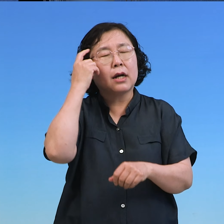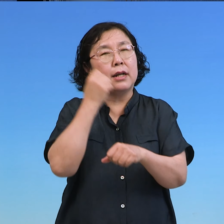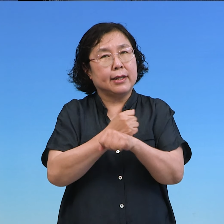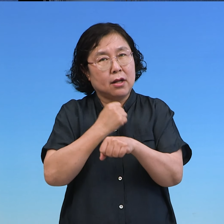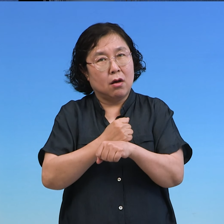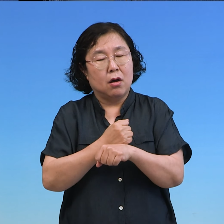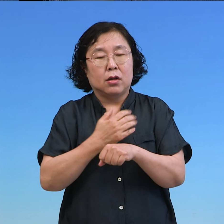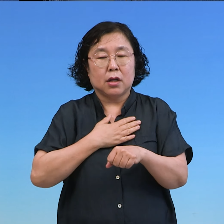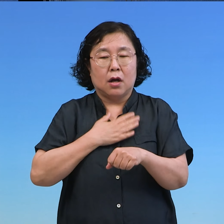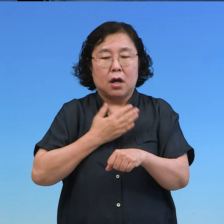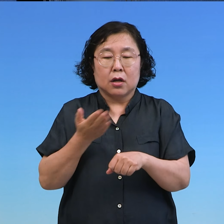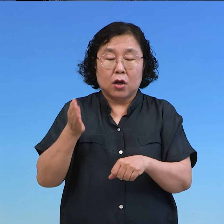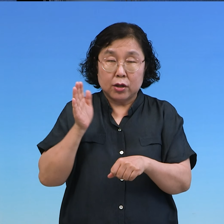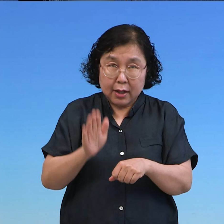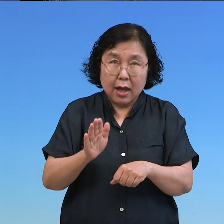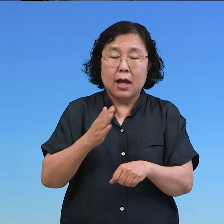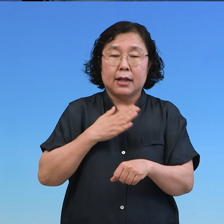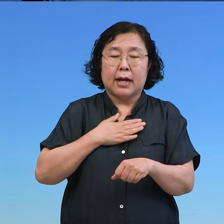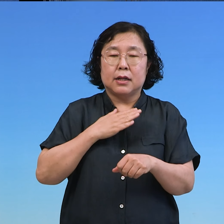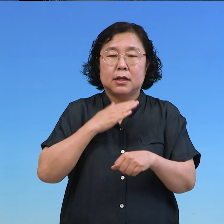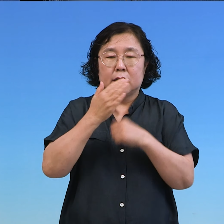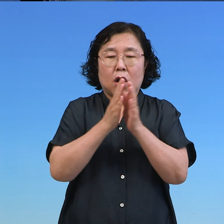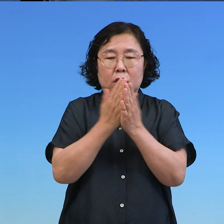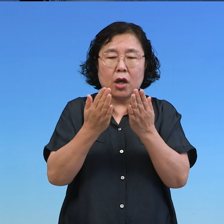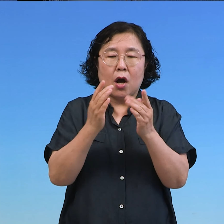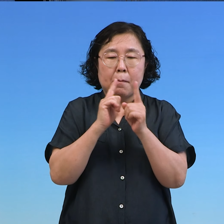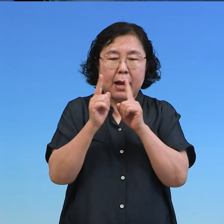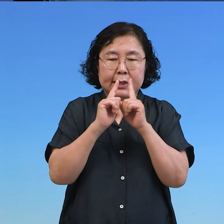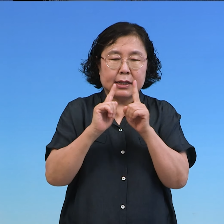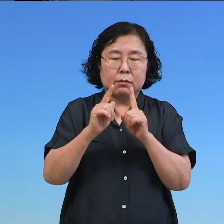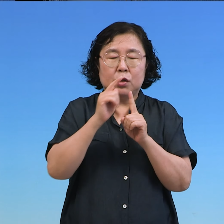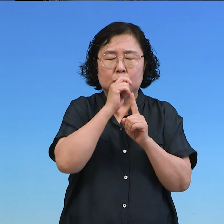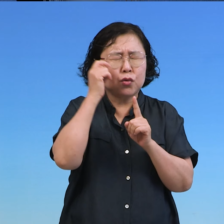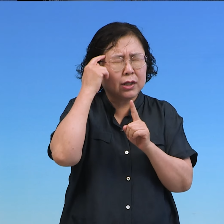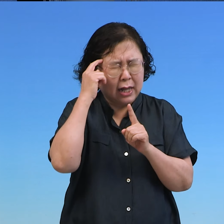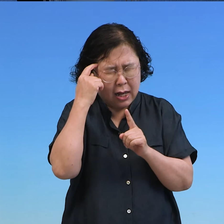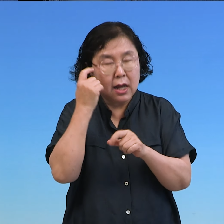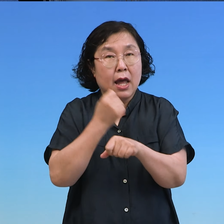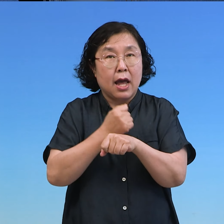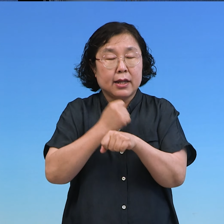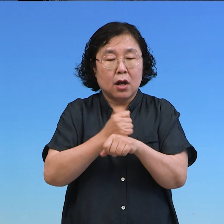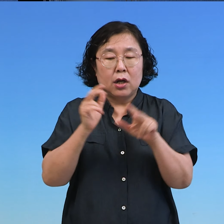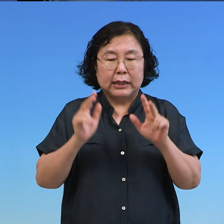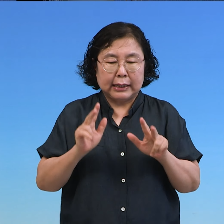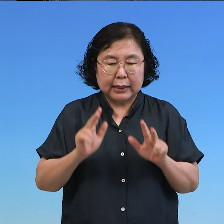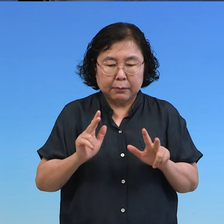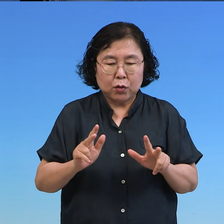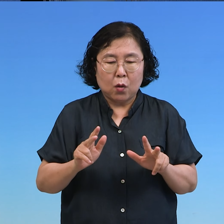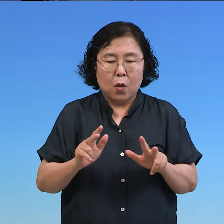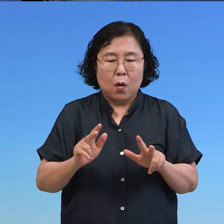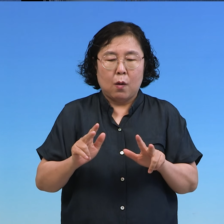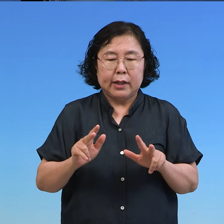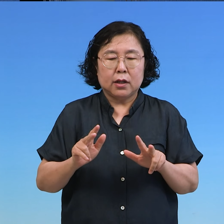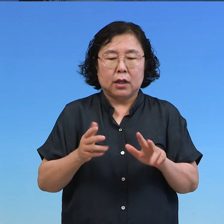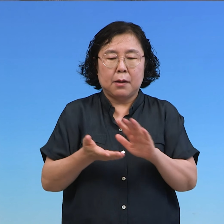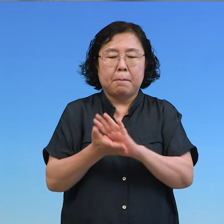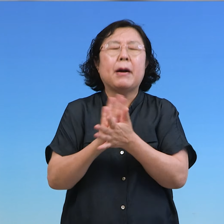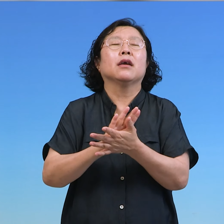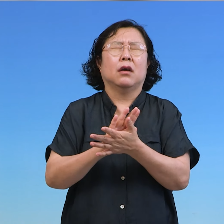말씀 묵상이 없었다면 지금의 저는 없었을 것입니다 말씀 묵상이 있었기에 저는 살았습니다